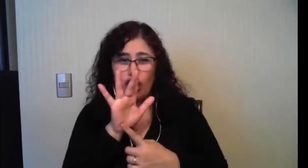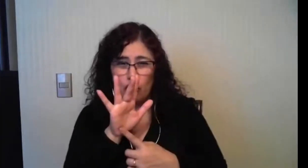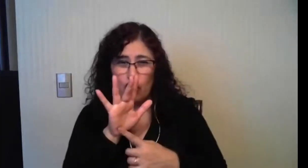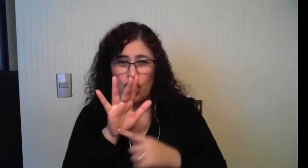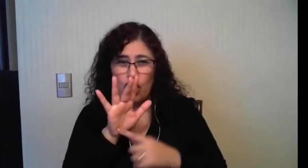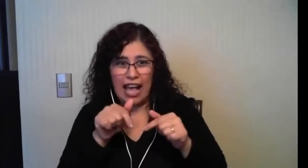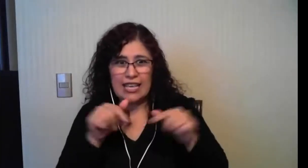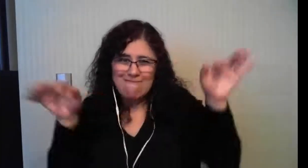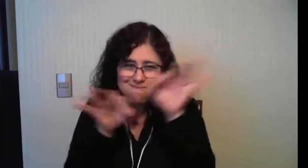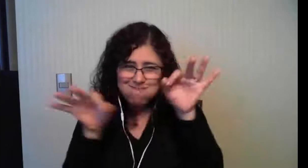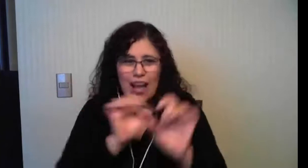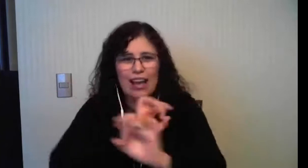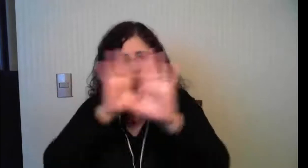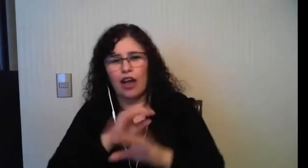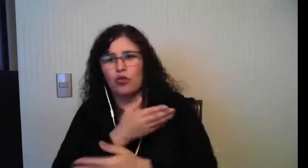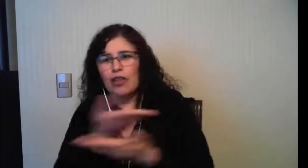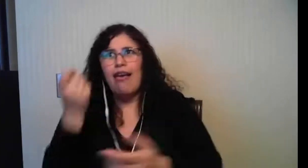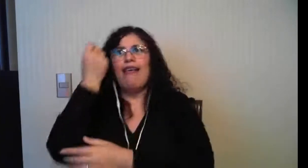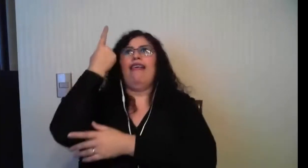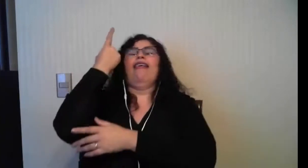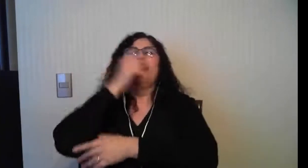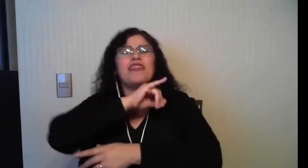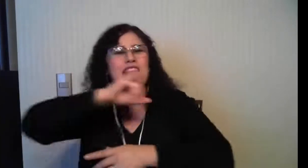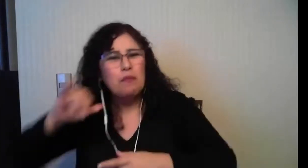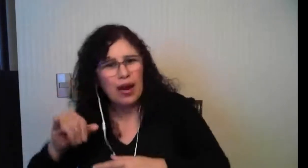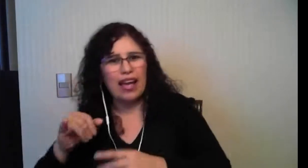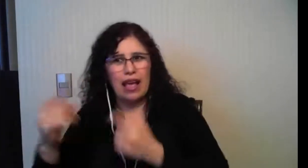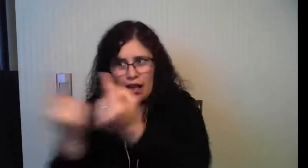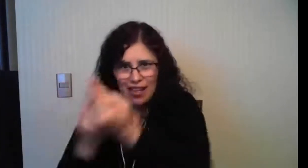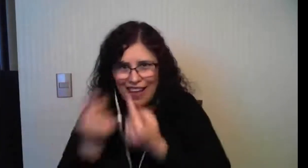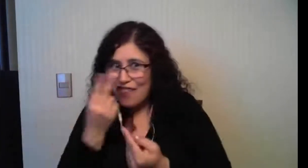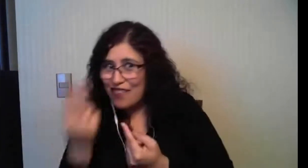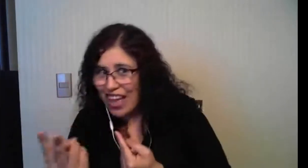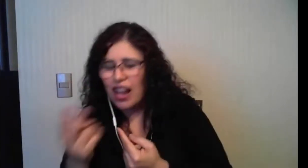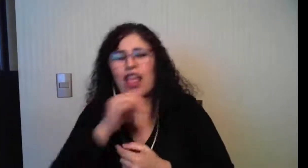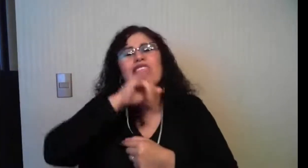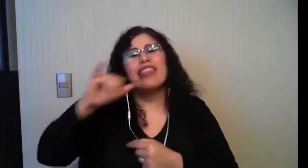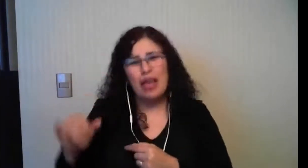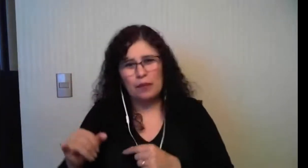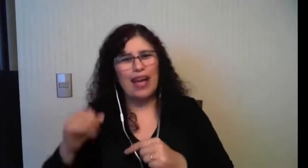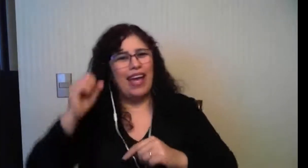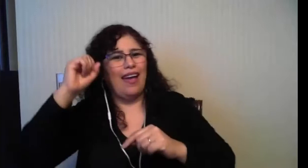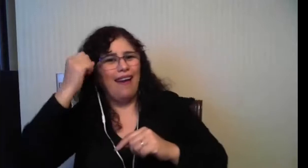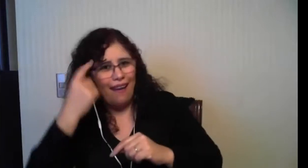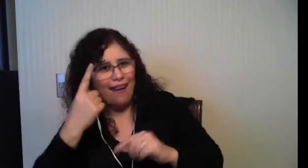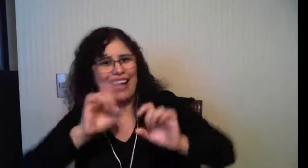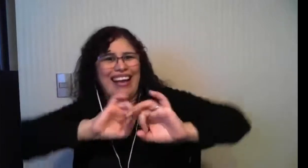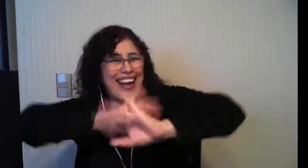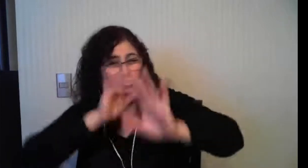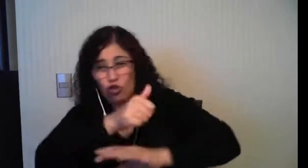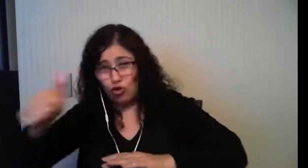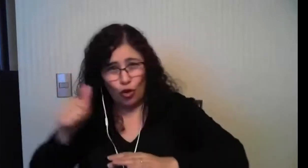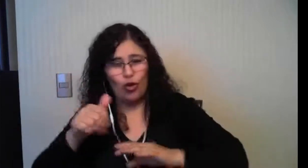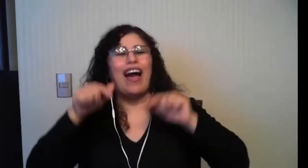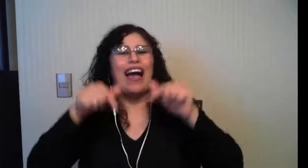más, cuando ya entendamos esto y veamos cómo se ve reflejado en la clínica, hablamos de lesiones de la vía extrapiramidal.